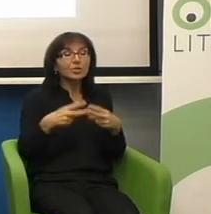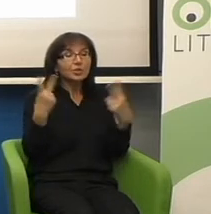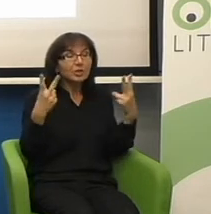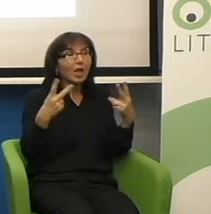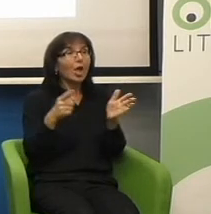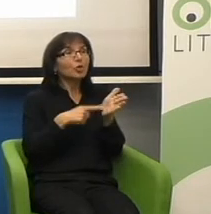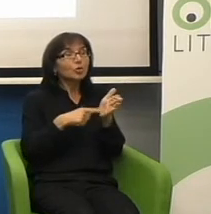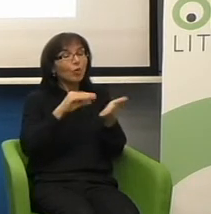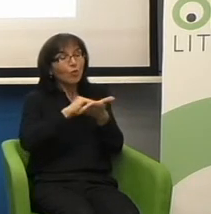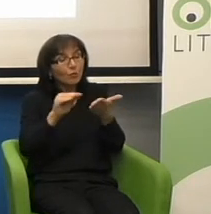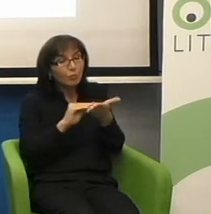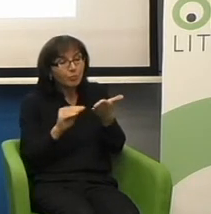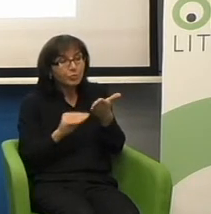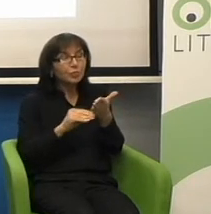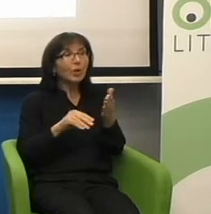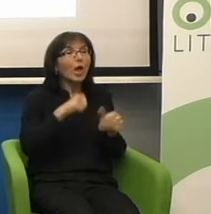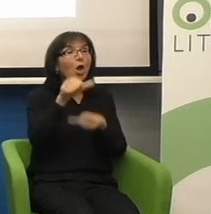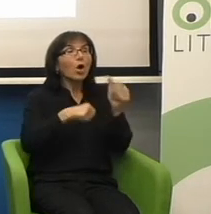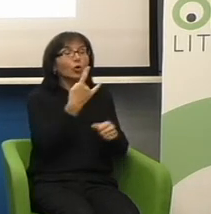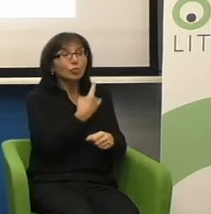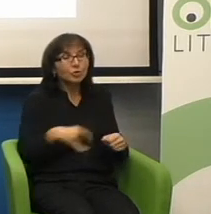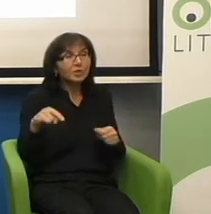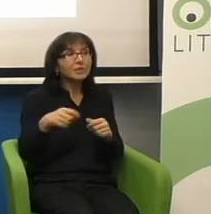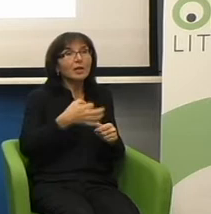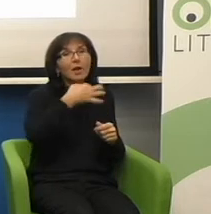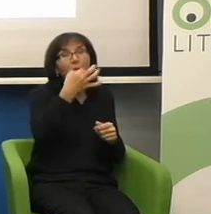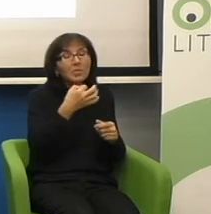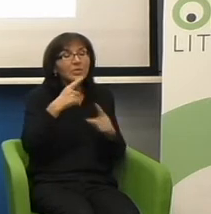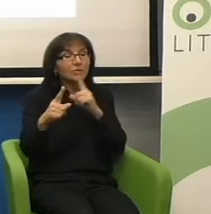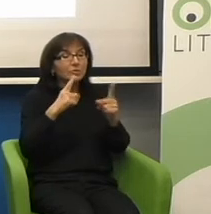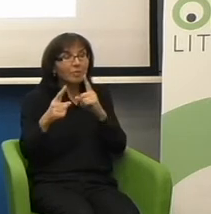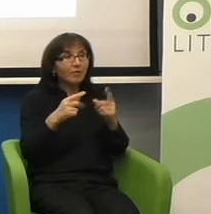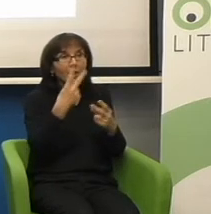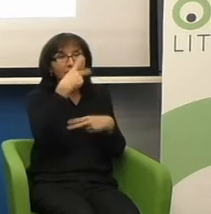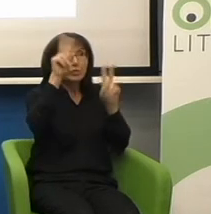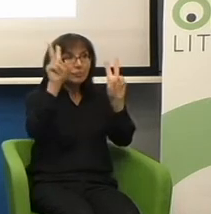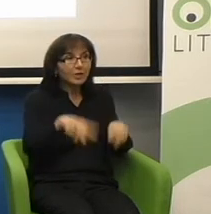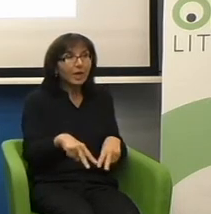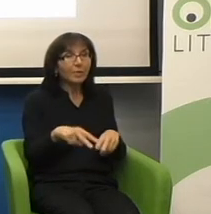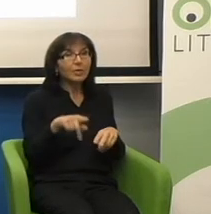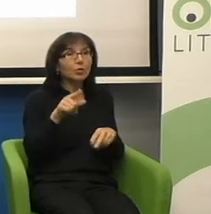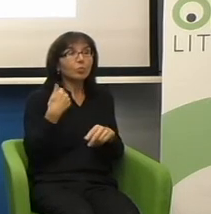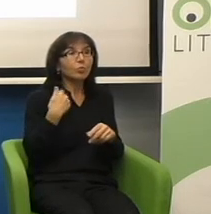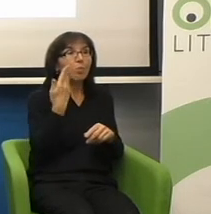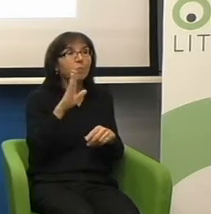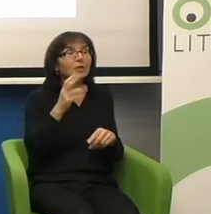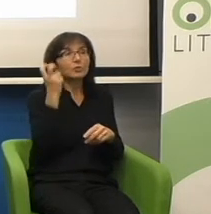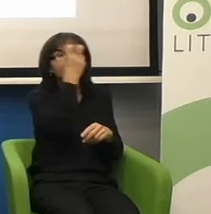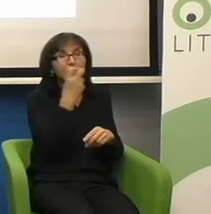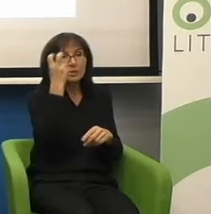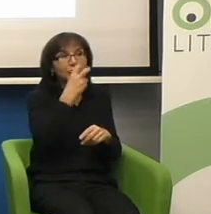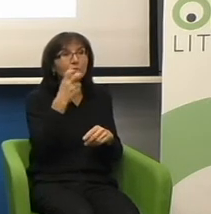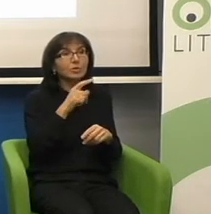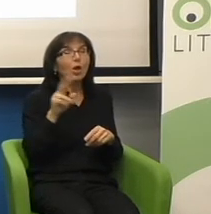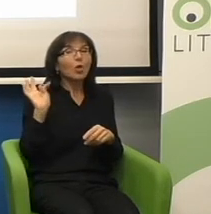opisujemy rocznice, często rozmawiamy ze świadkami historii, więc to wszystko było jakoś tak bardzo, bardzo blisko i bardzo interesujące. Więc